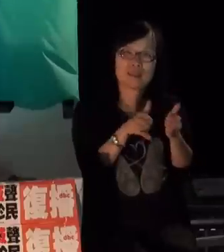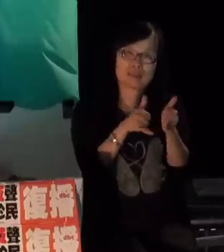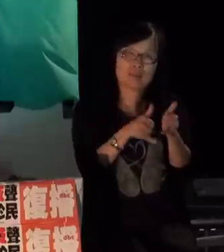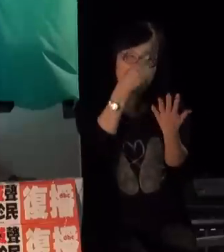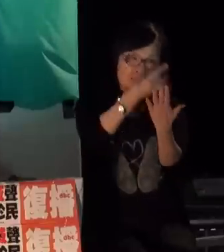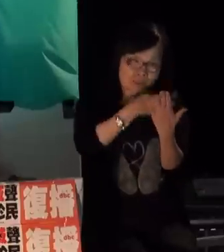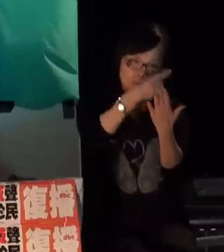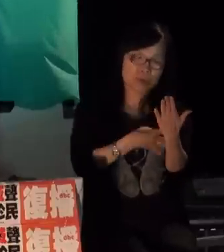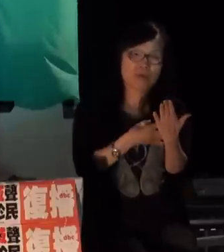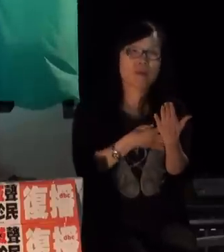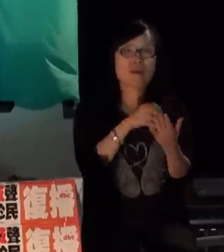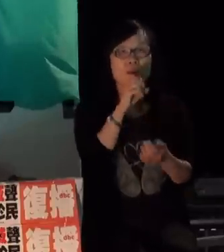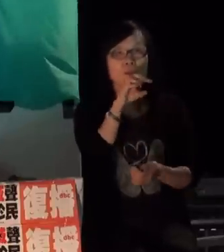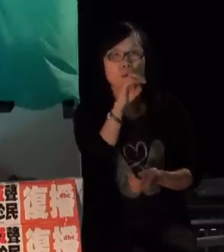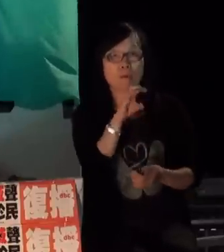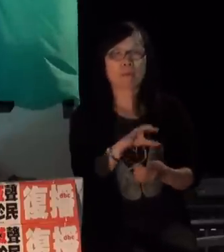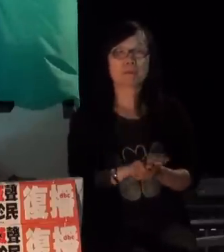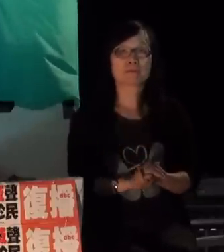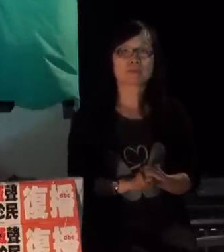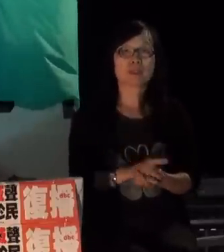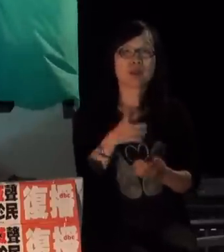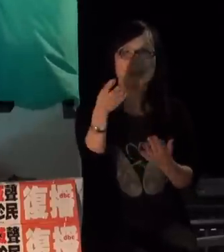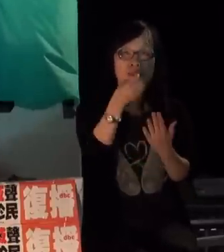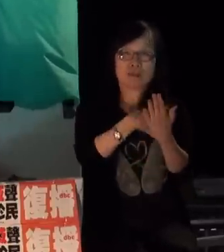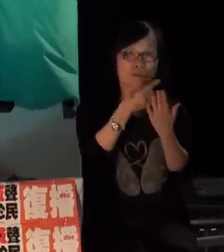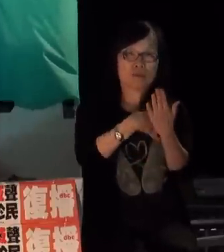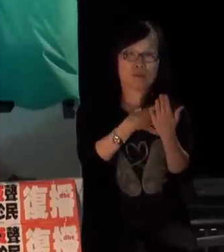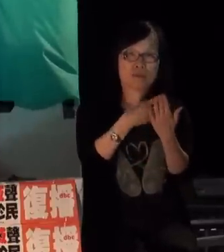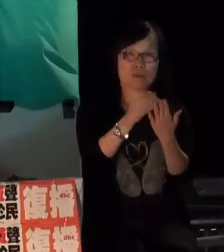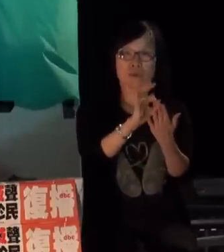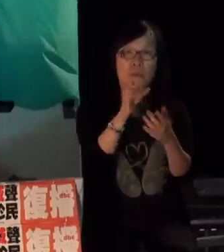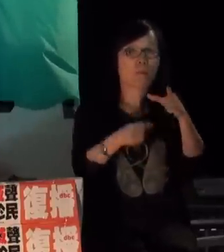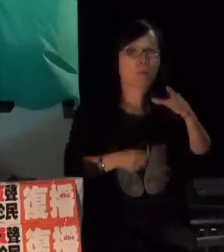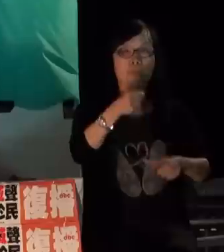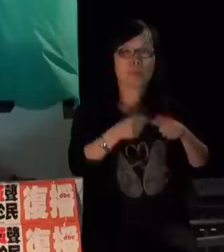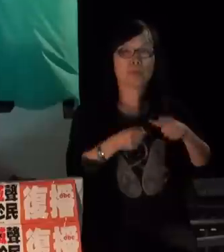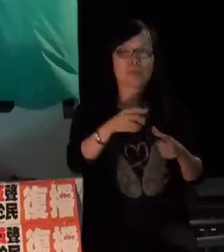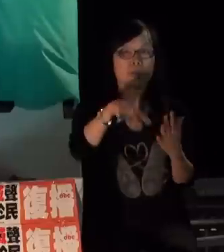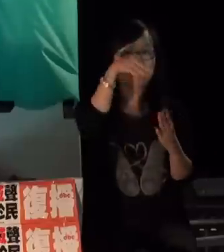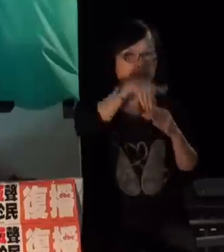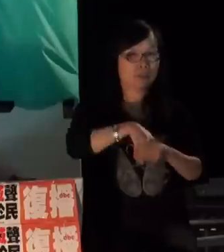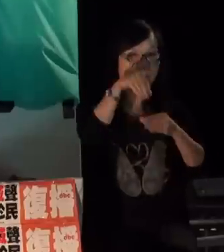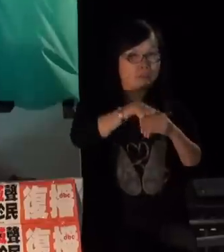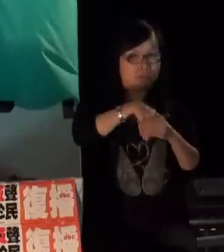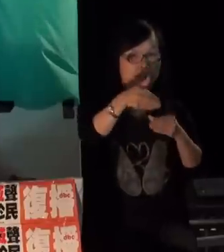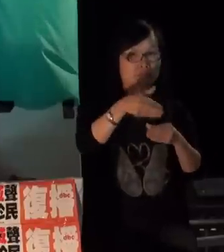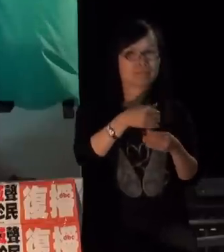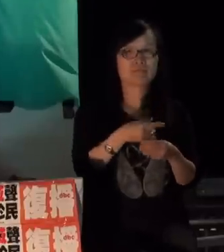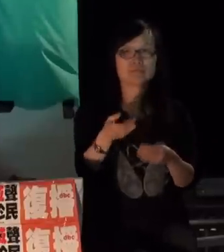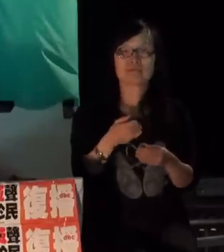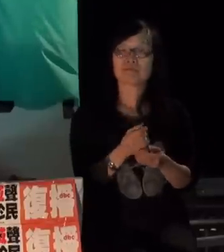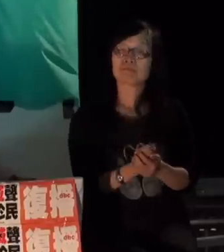乜乜乜乜乜乜，阿哥，第一樣嘢最唔程序、最唔公義嘅程序就係選舉嘅制度啦，係 啊， 係咪